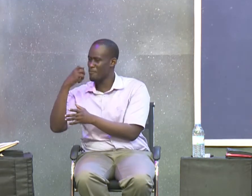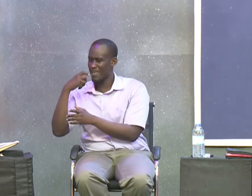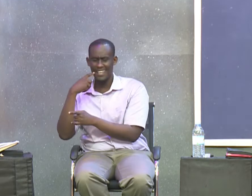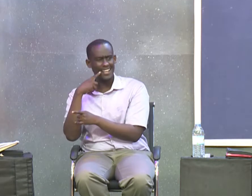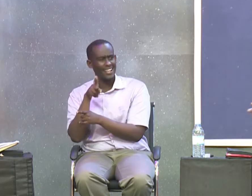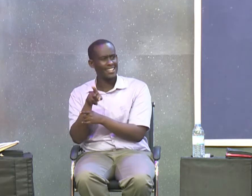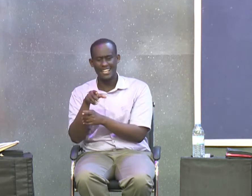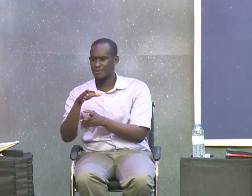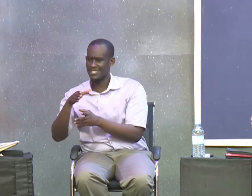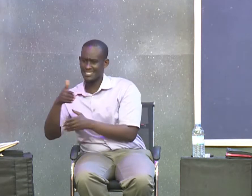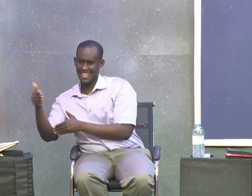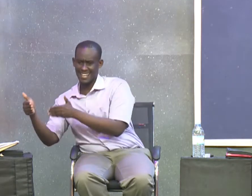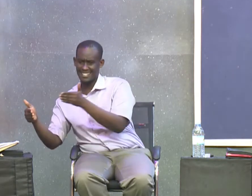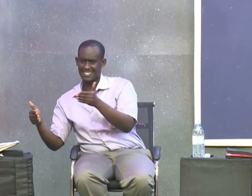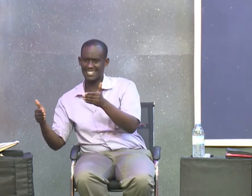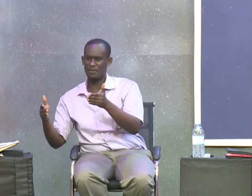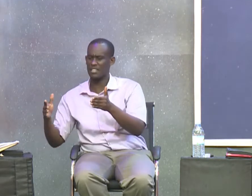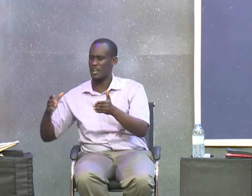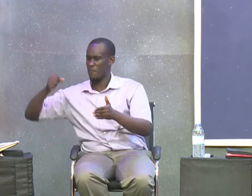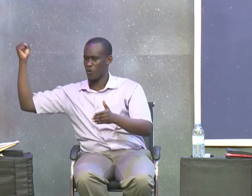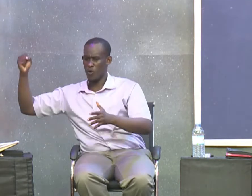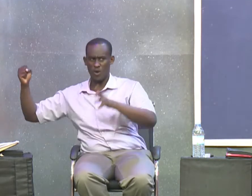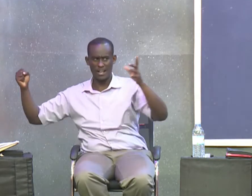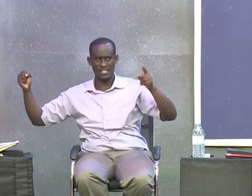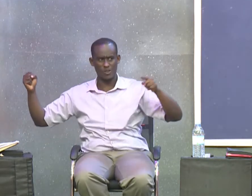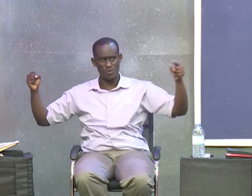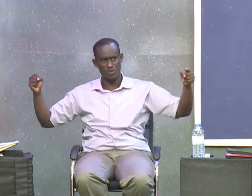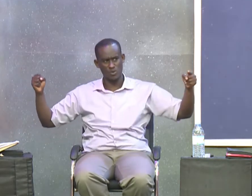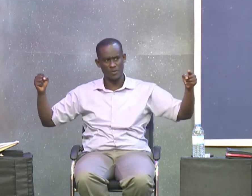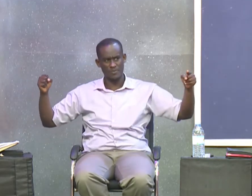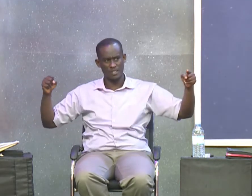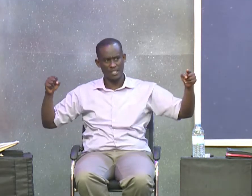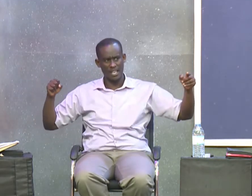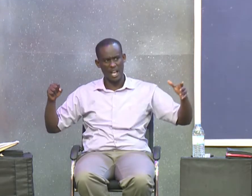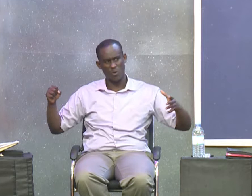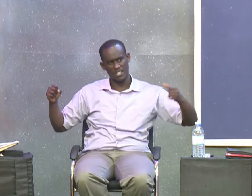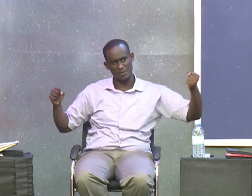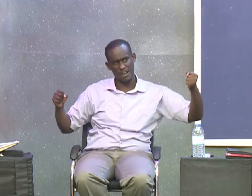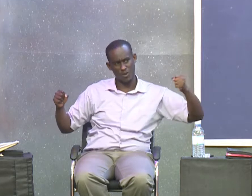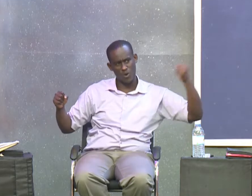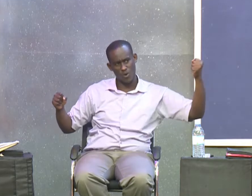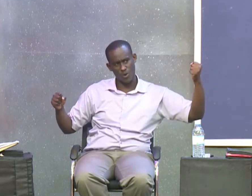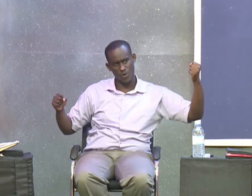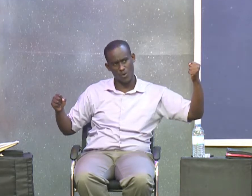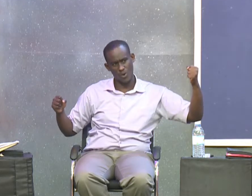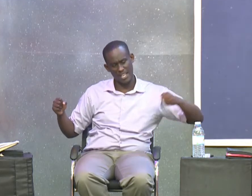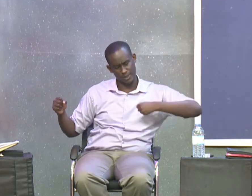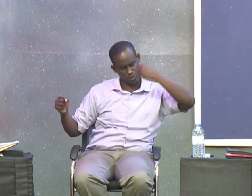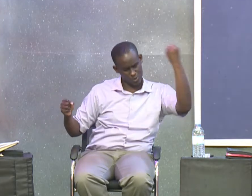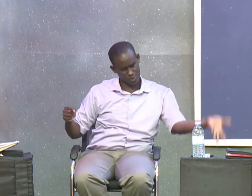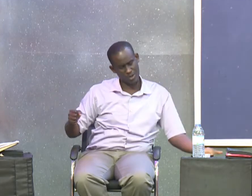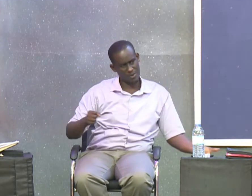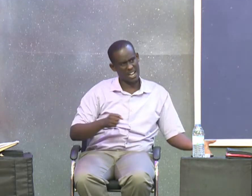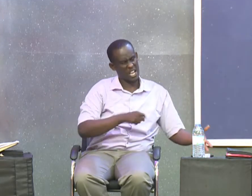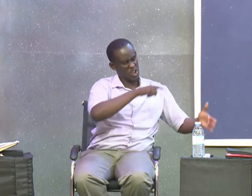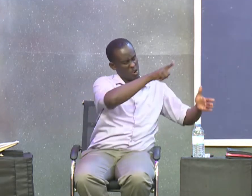sayidi buli sayidi yali omukono gwakwatanga ajjidde ku sayidi eno eyakwatibwanga omukono ogwa kkono yasuulibwanga yeeri